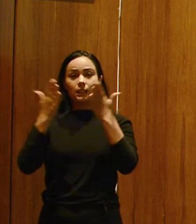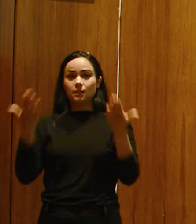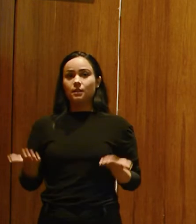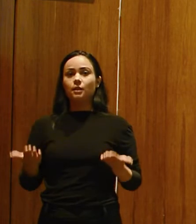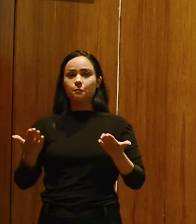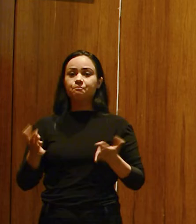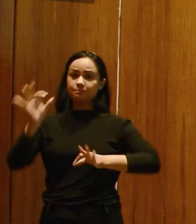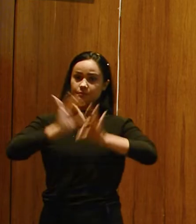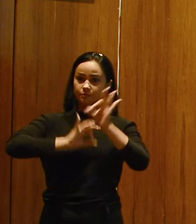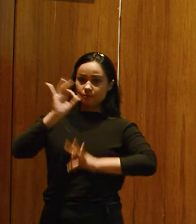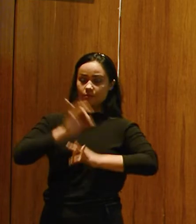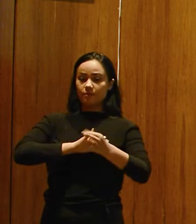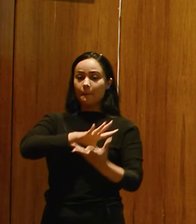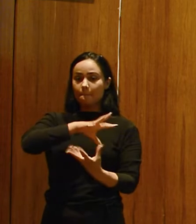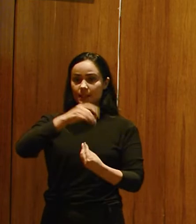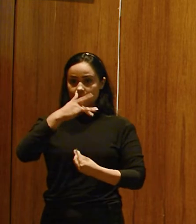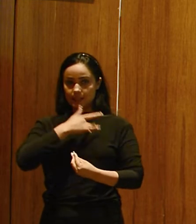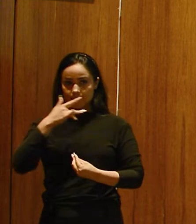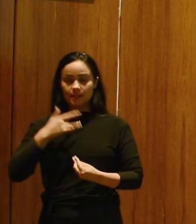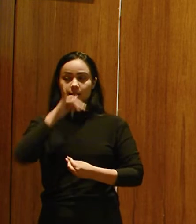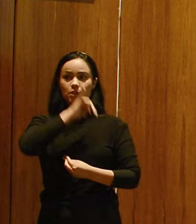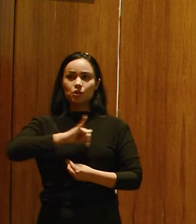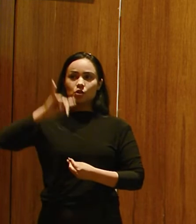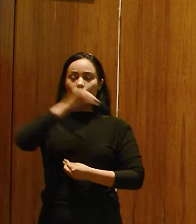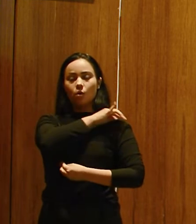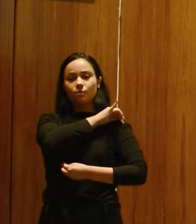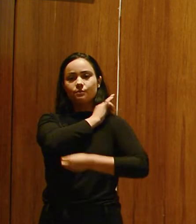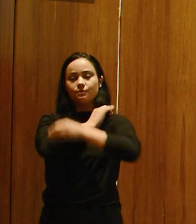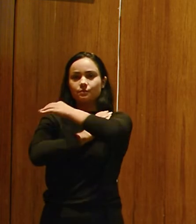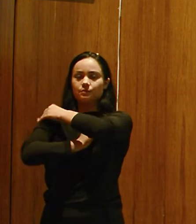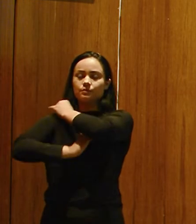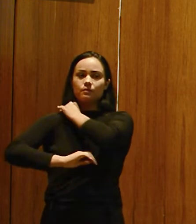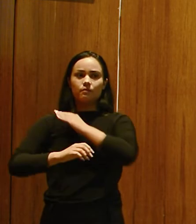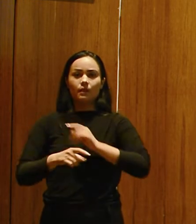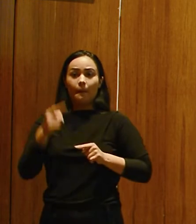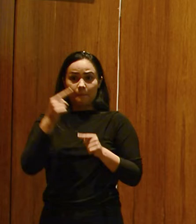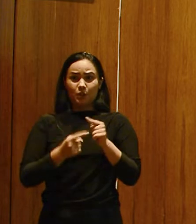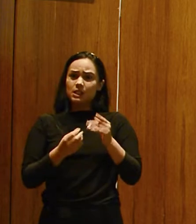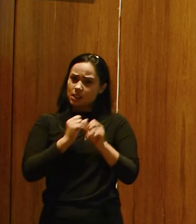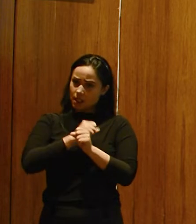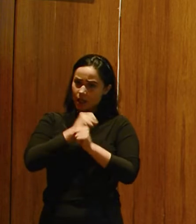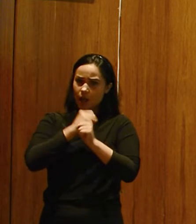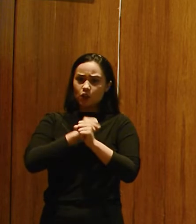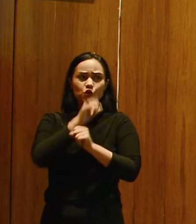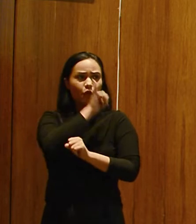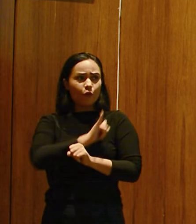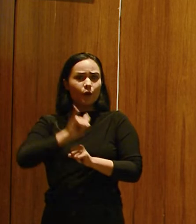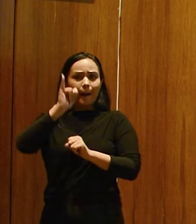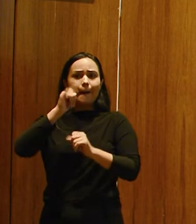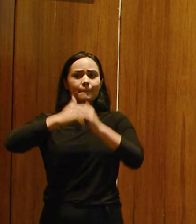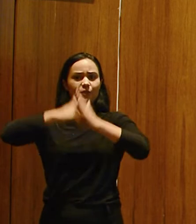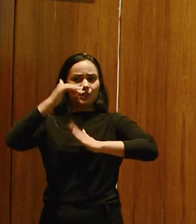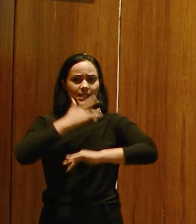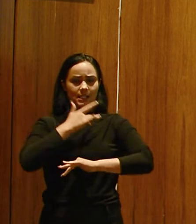Então, a Organização Mundial de Saúde lançou muitos materiais esse ano. Eu estou colocando aqui para divulgar para os profissionais de